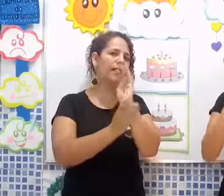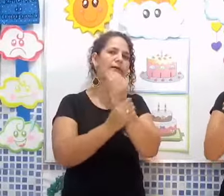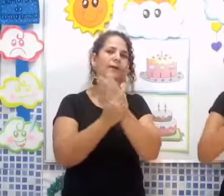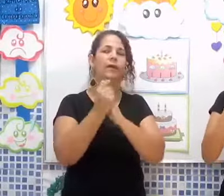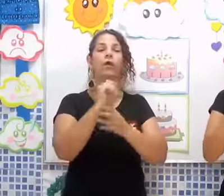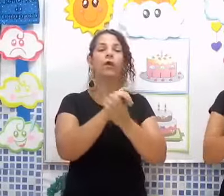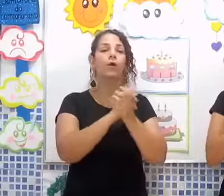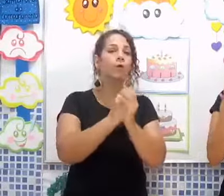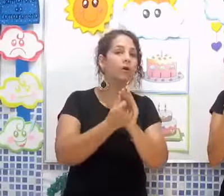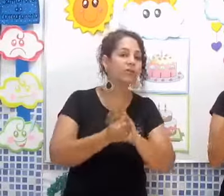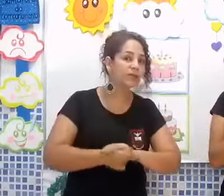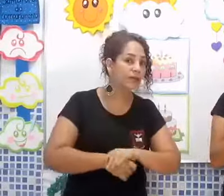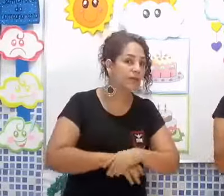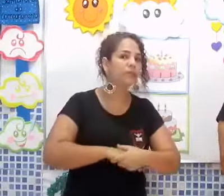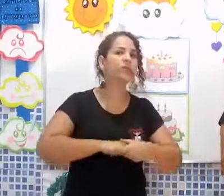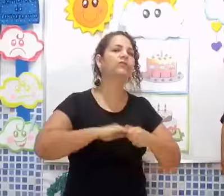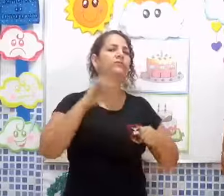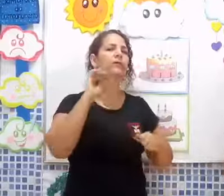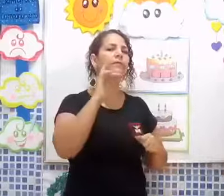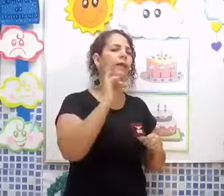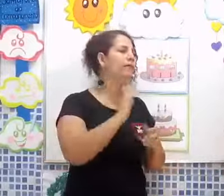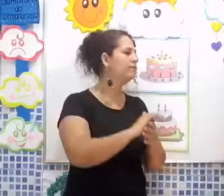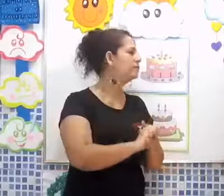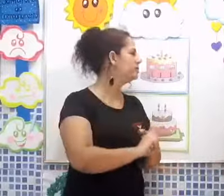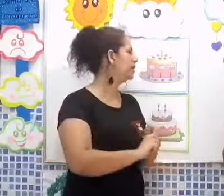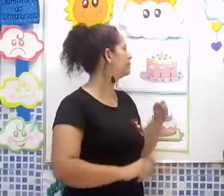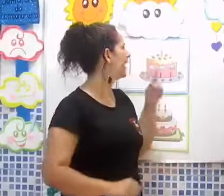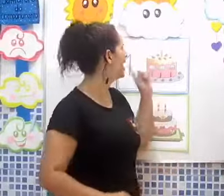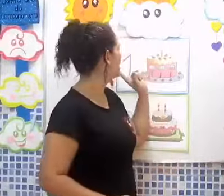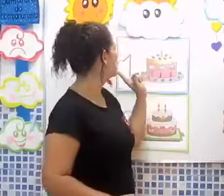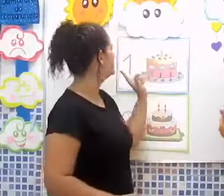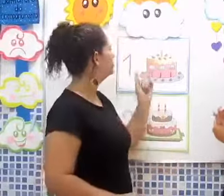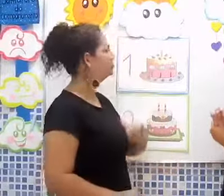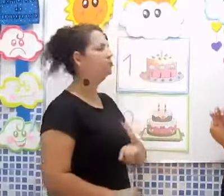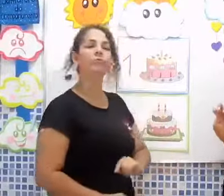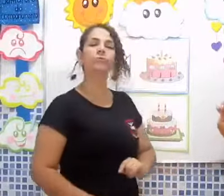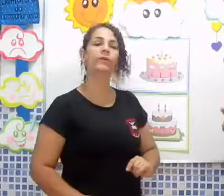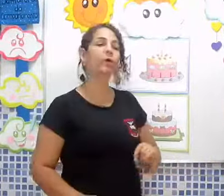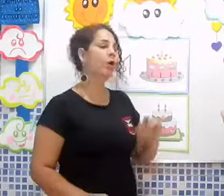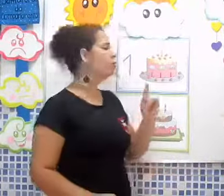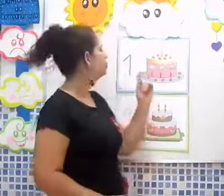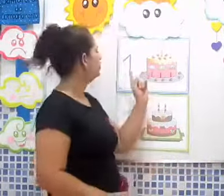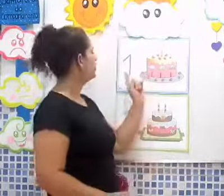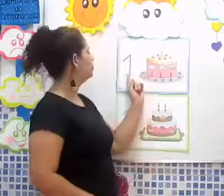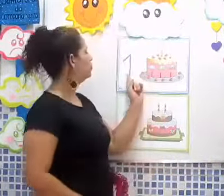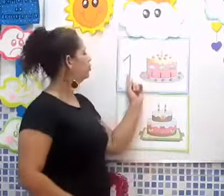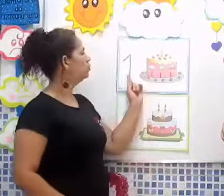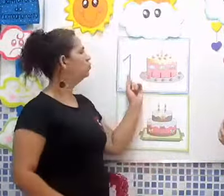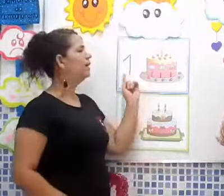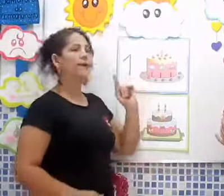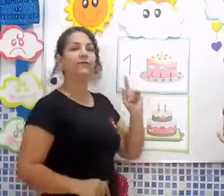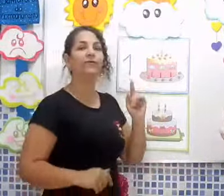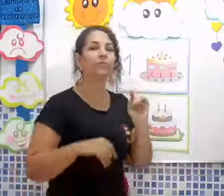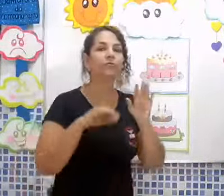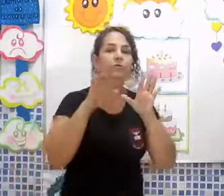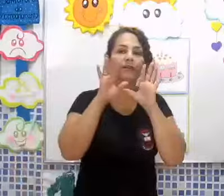hein? Hoje nós também vamos lembrar de um número comum, hein? Vamos